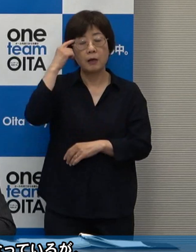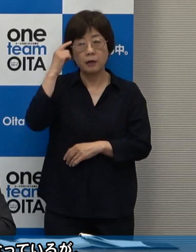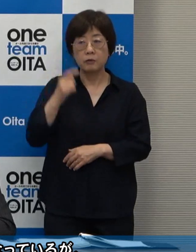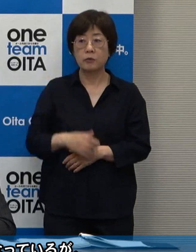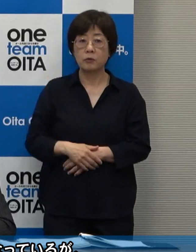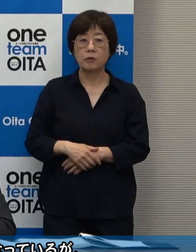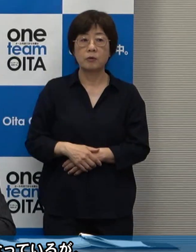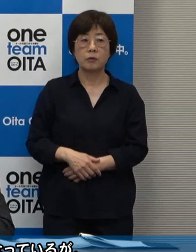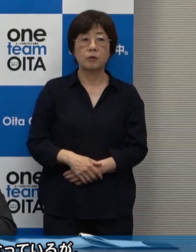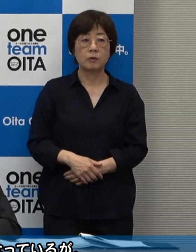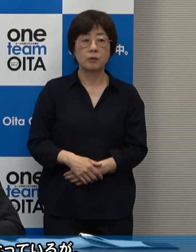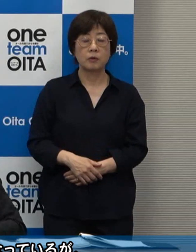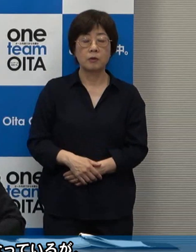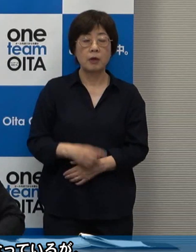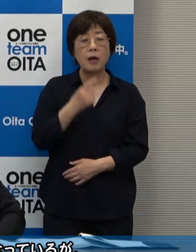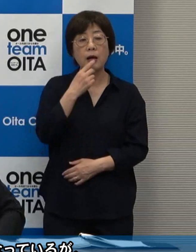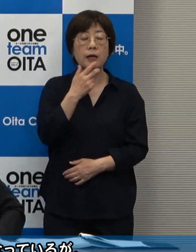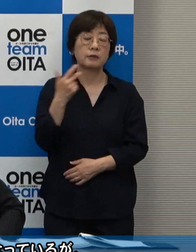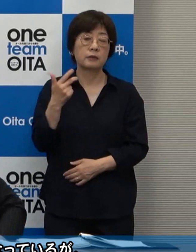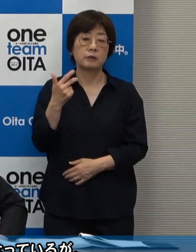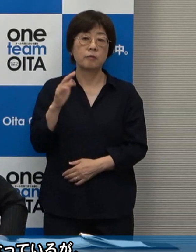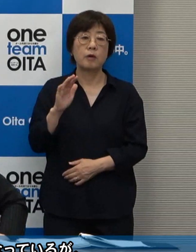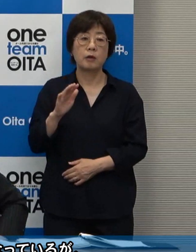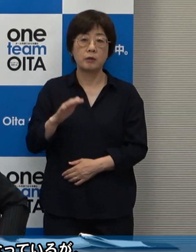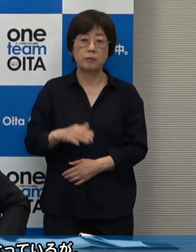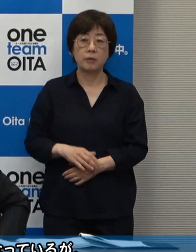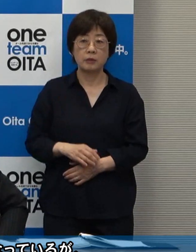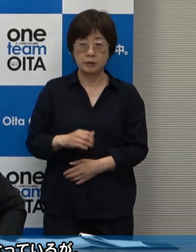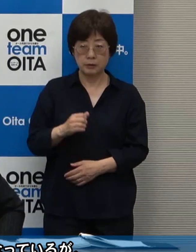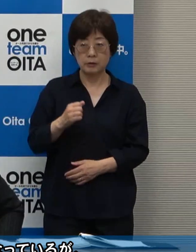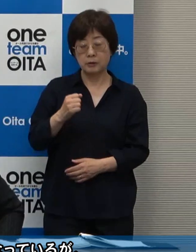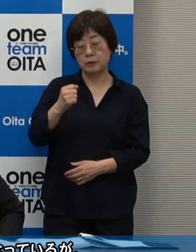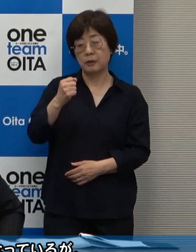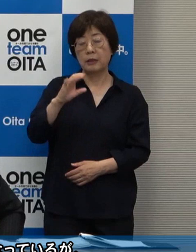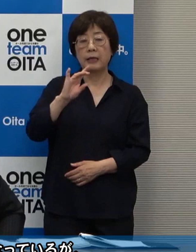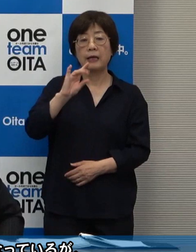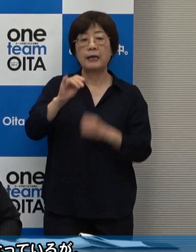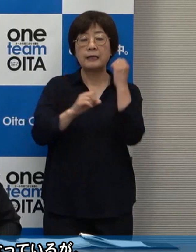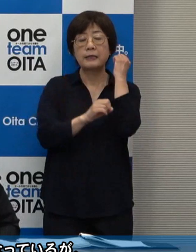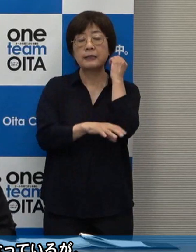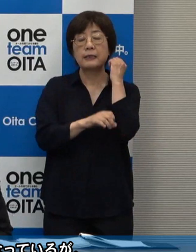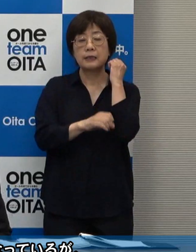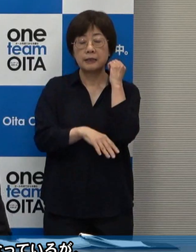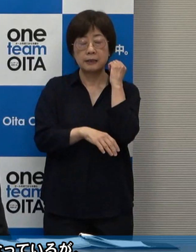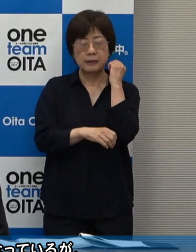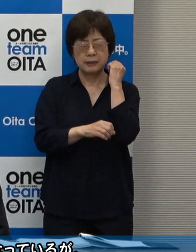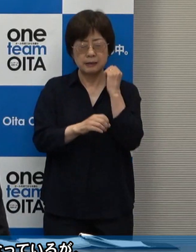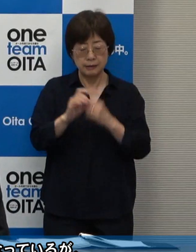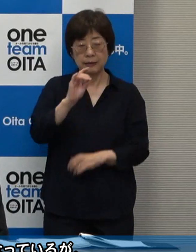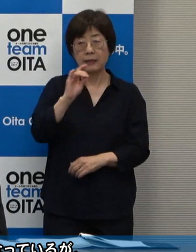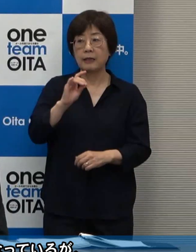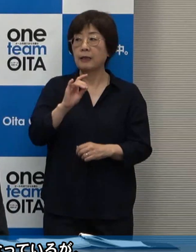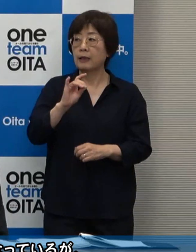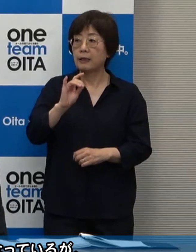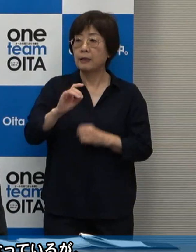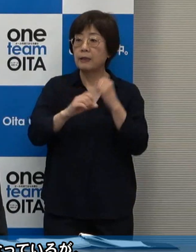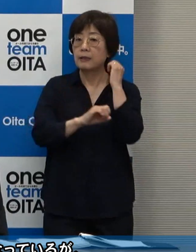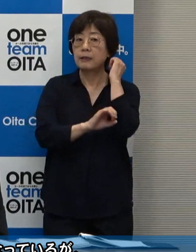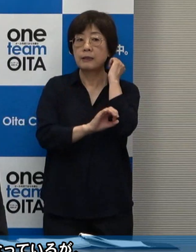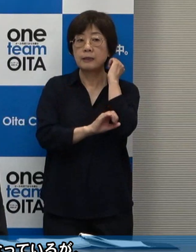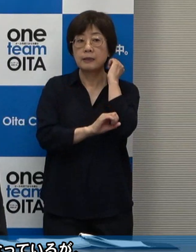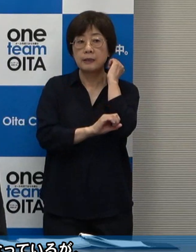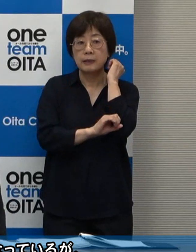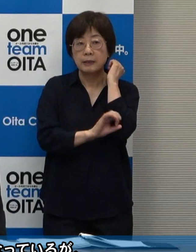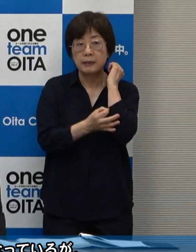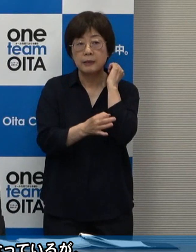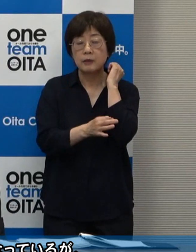連続赤字って形になってますね。で、基金の取り崩しも、まあ、15億、今年度これで